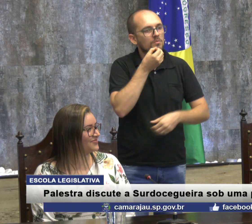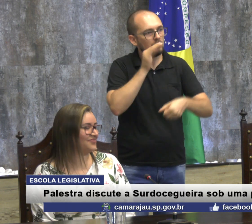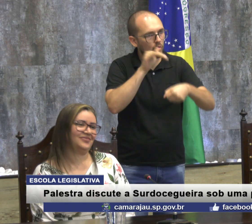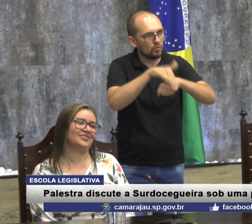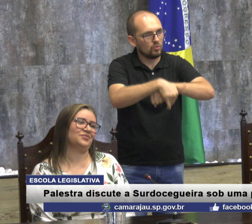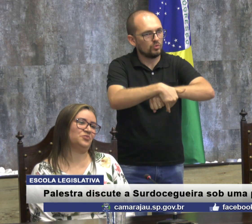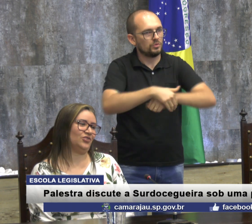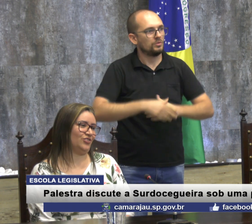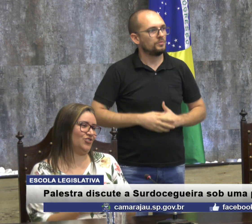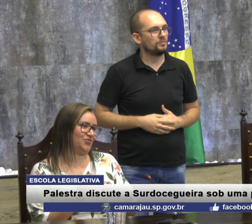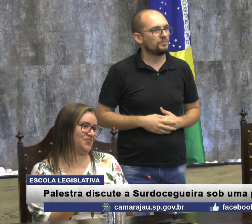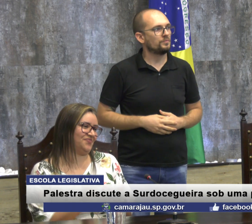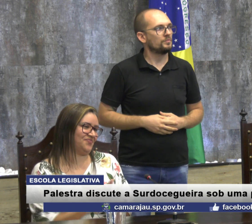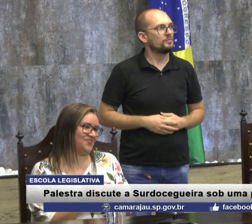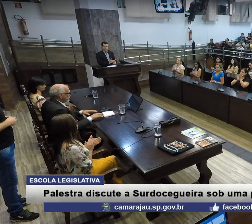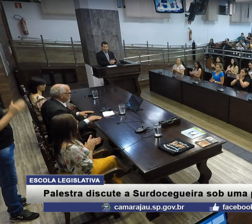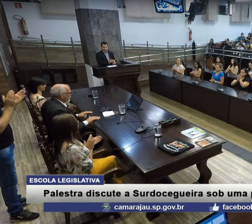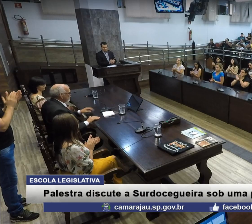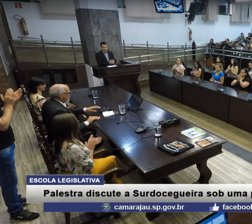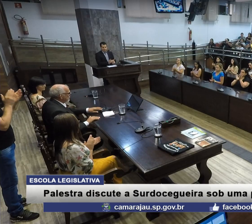noite.